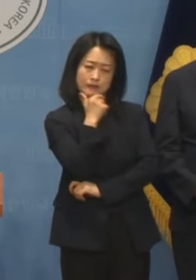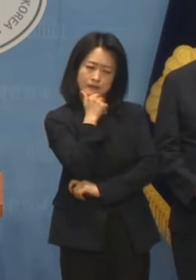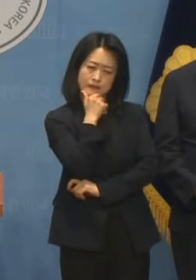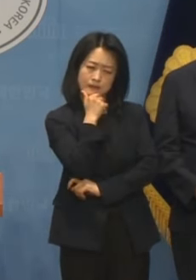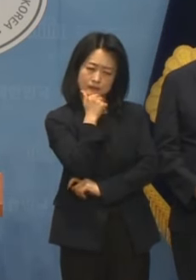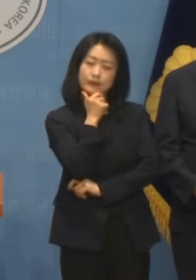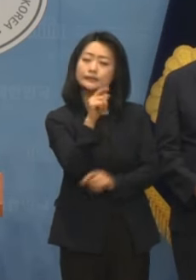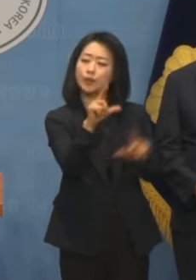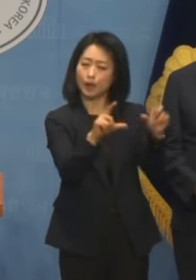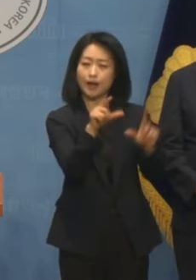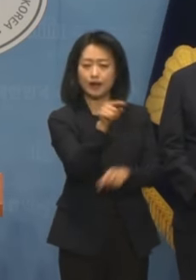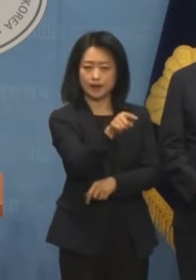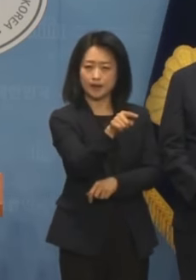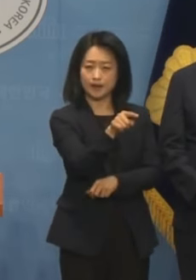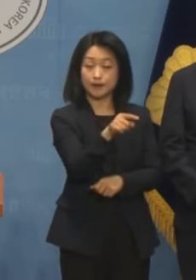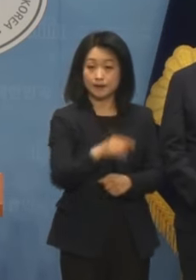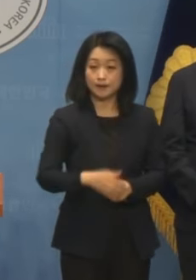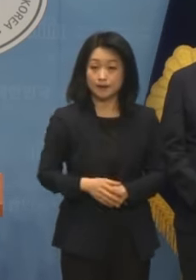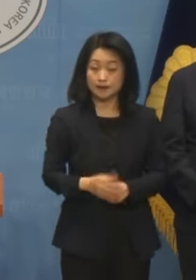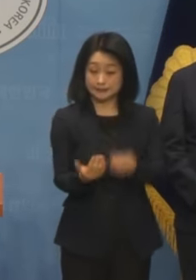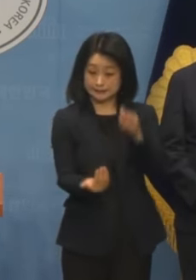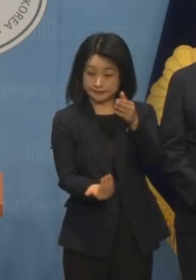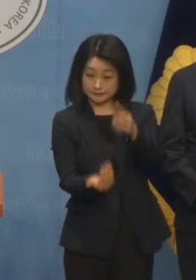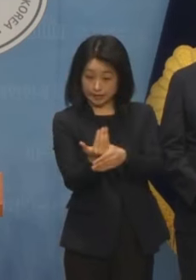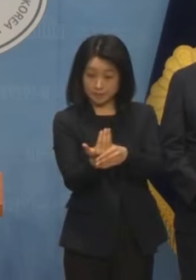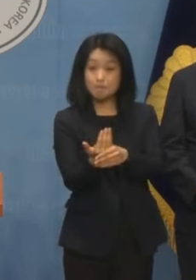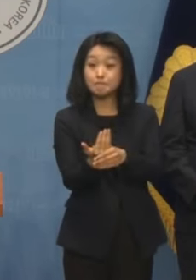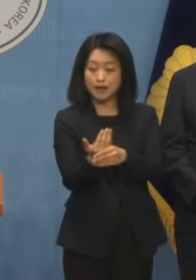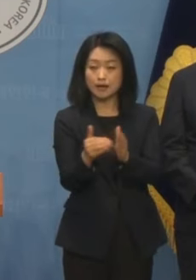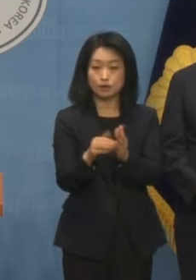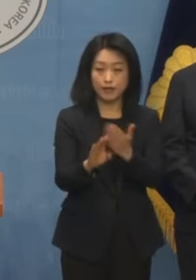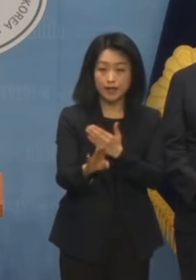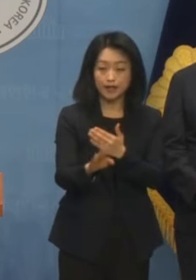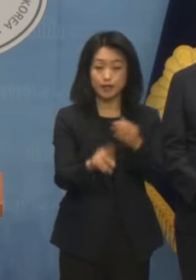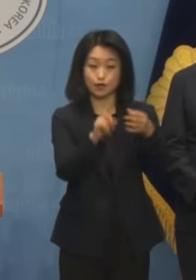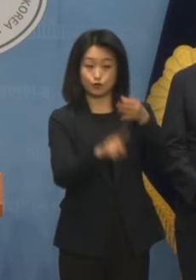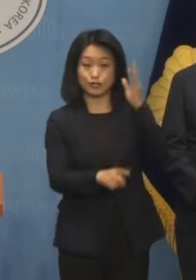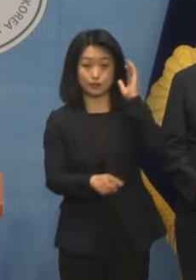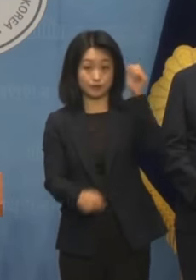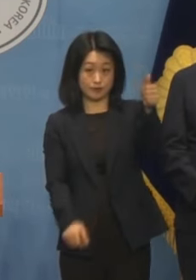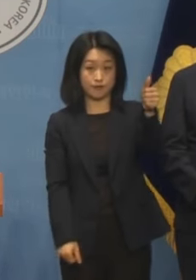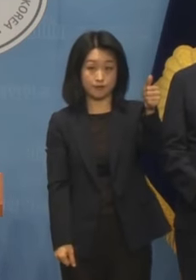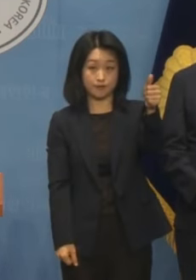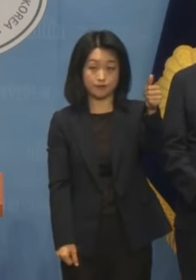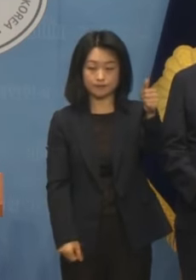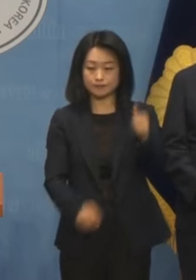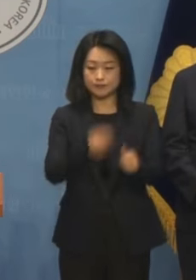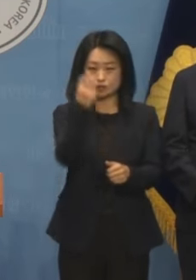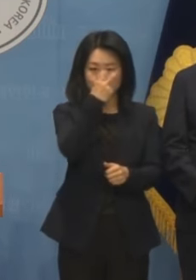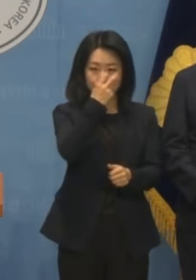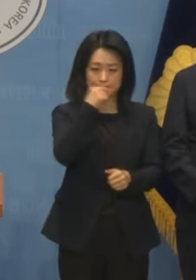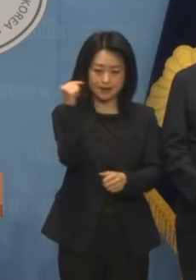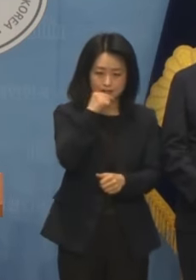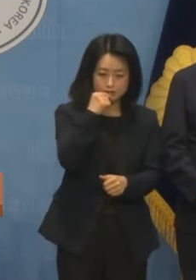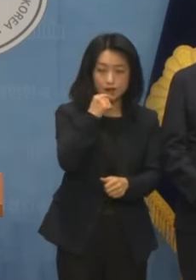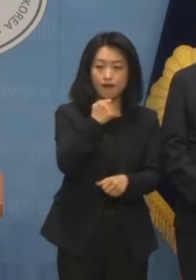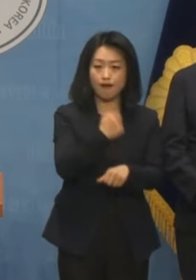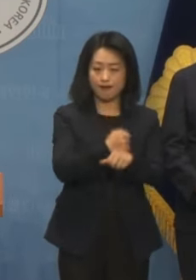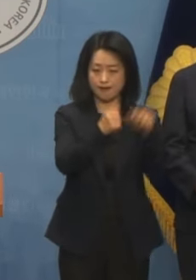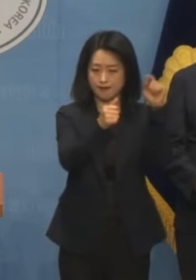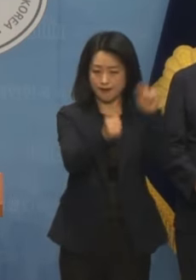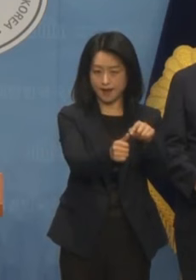드는 상황입니다. 사건 발생 직후에 윤석열 대통령은 신속한 진상